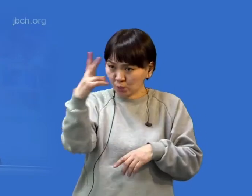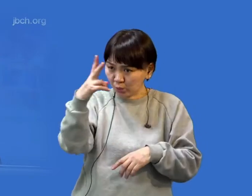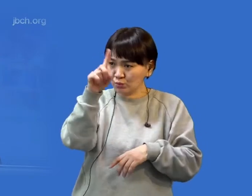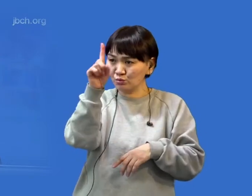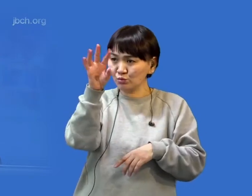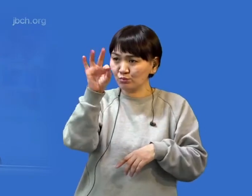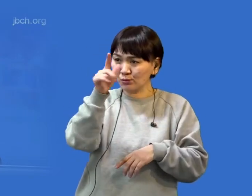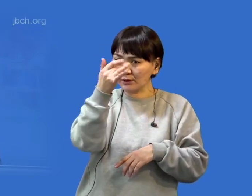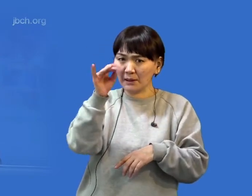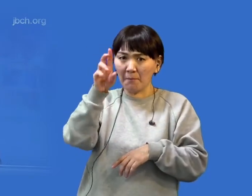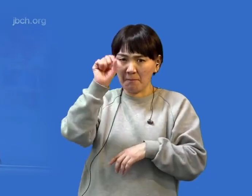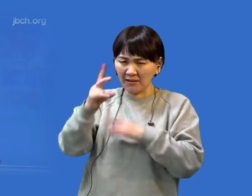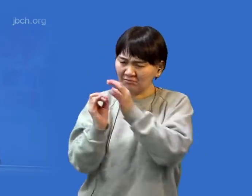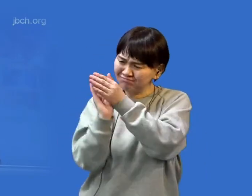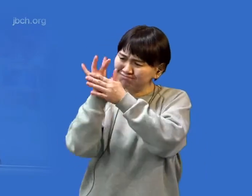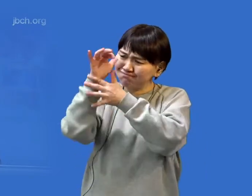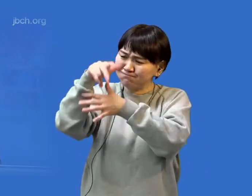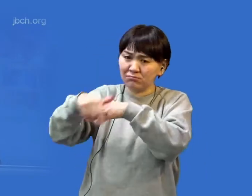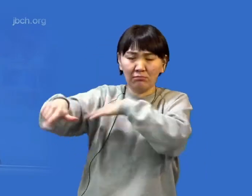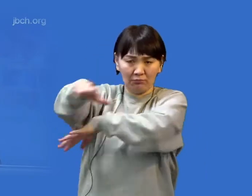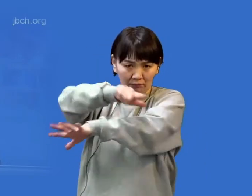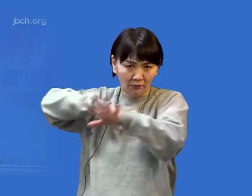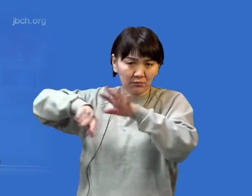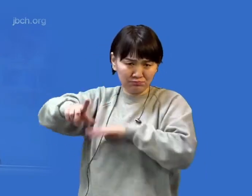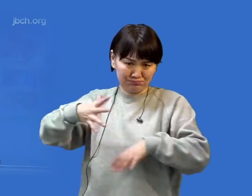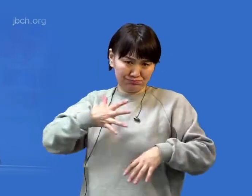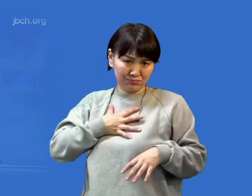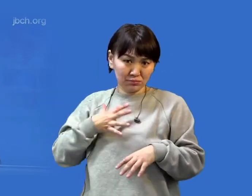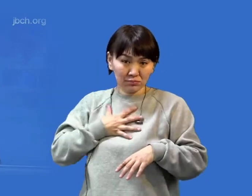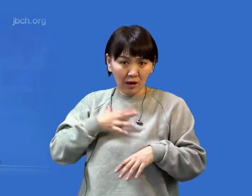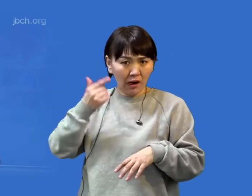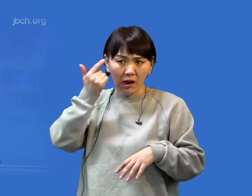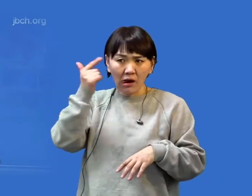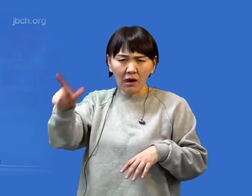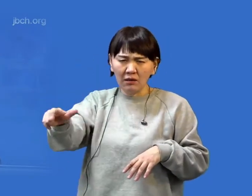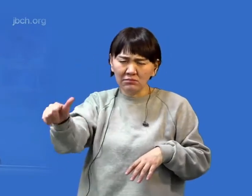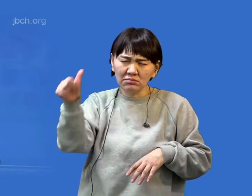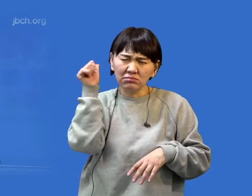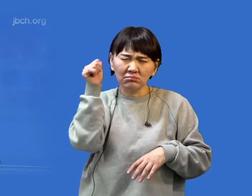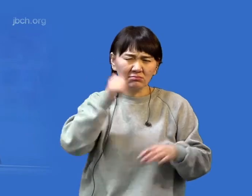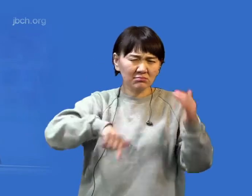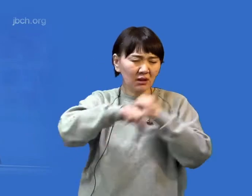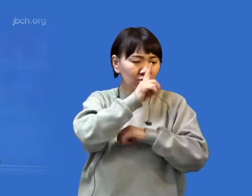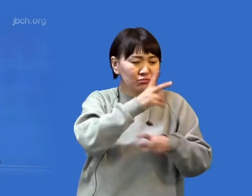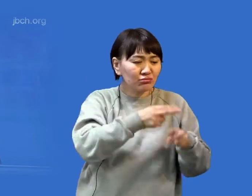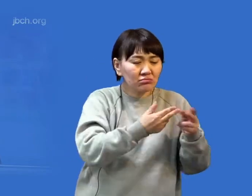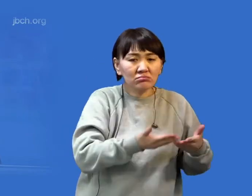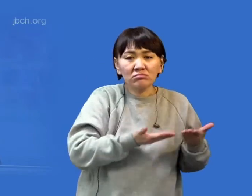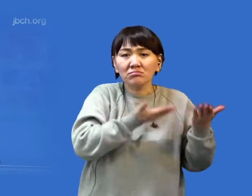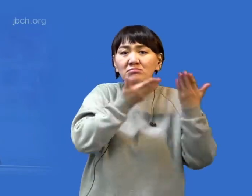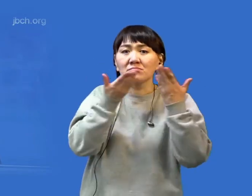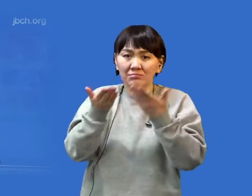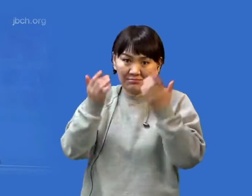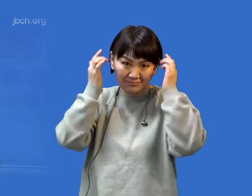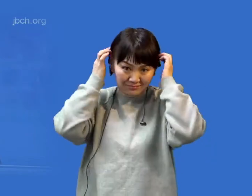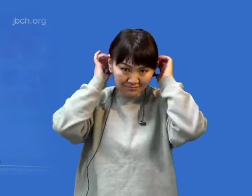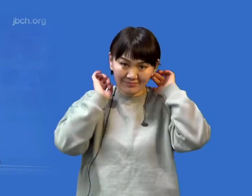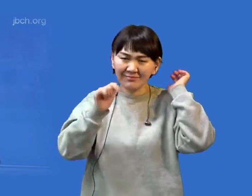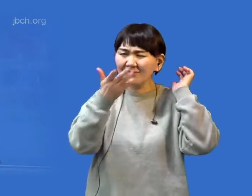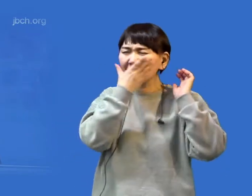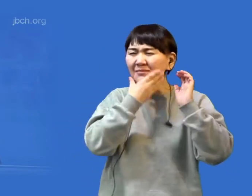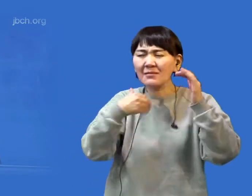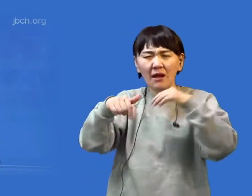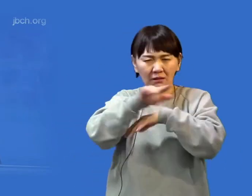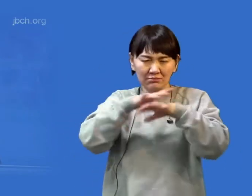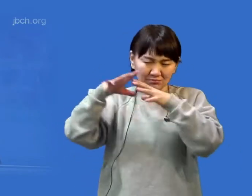урсдаг газар гэж байна. Үгүй чи юу гэсэн үг юм бэ? Тэгтлээ үзэгсэнтэй газар л өгсөн. Тийм учраас тэр сайхан газар